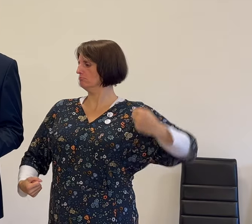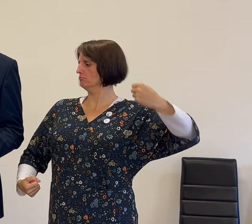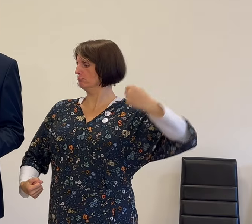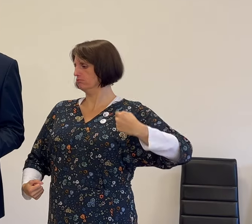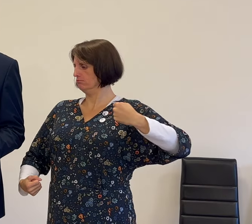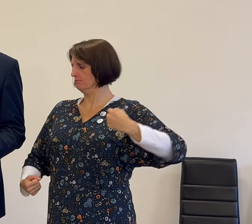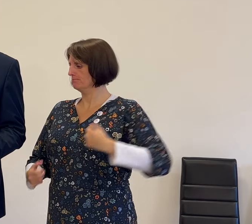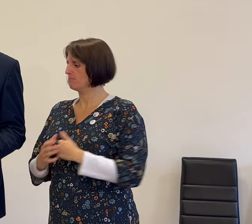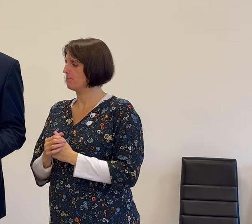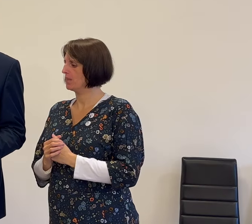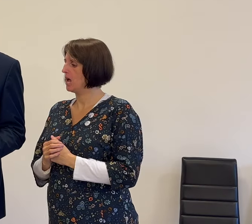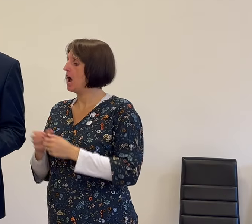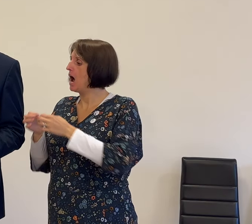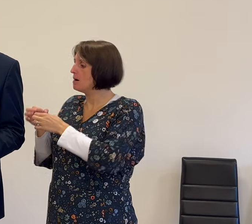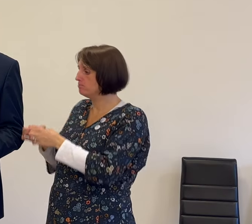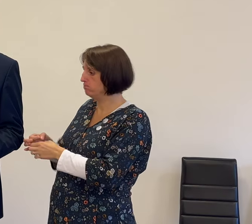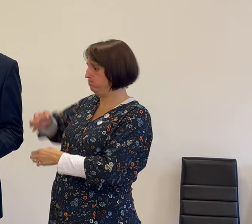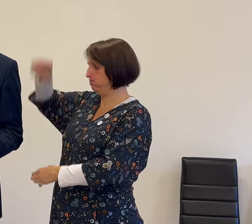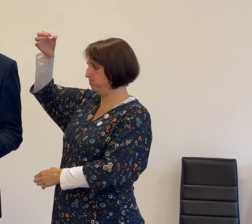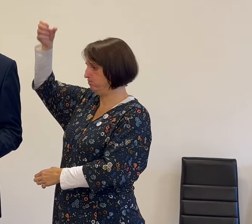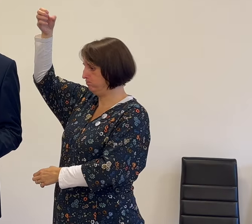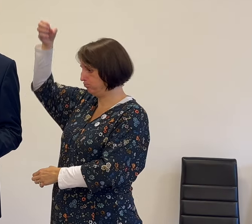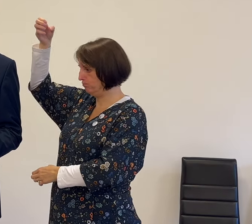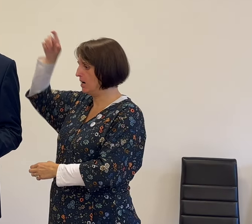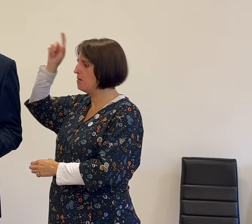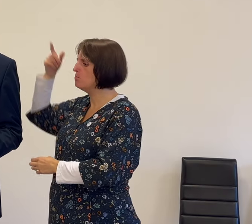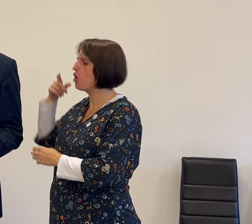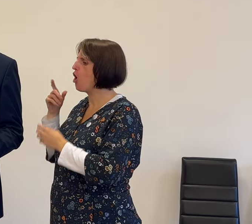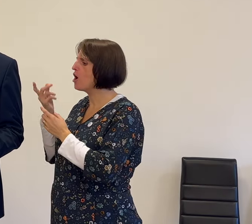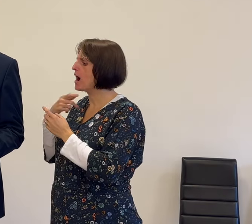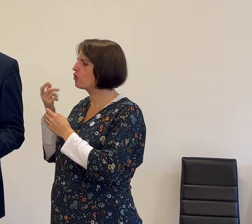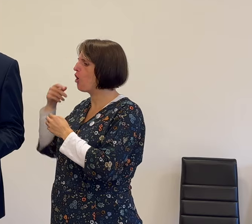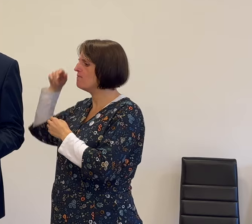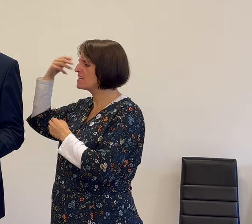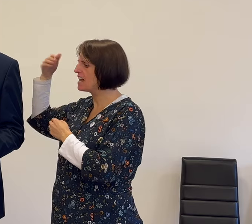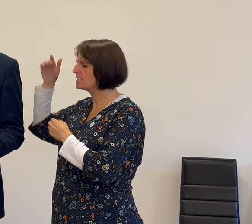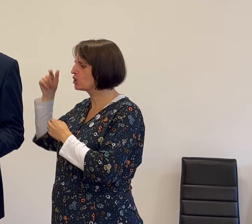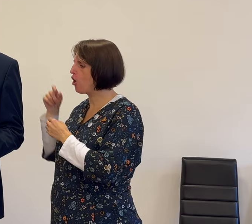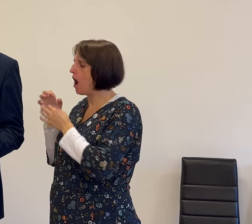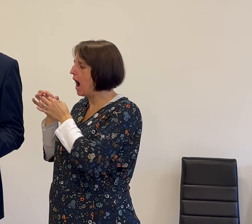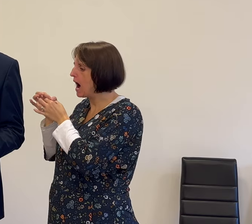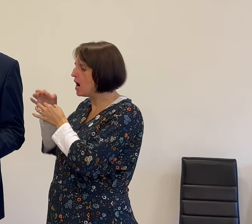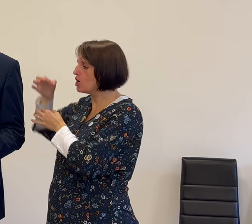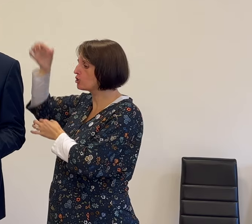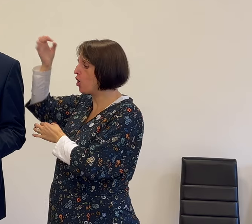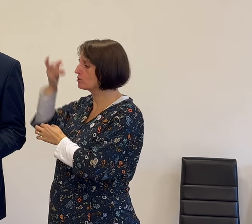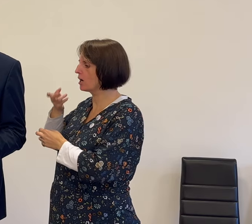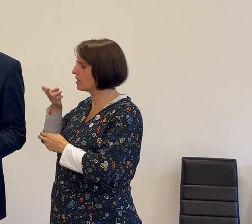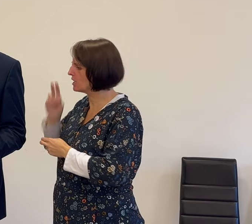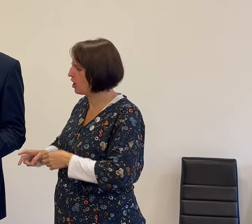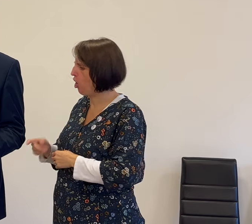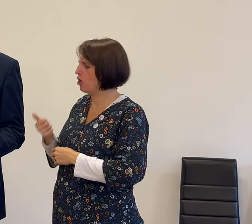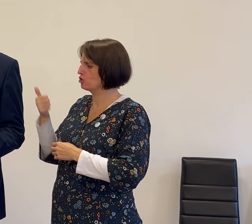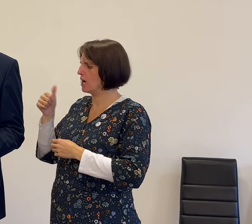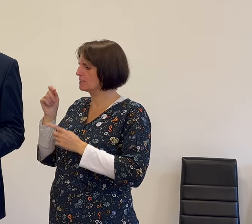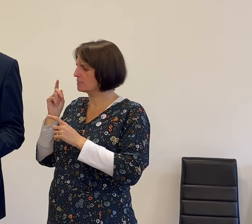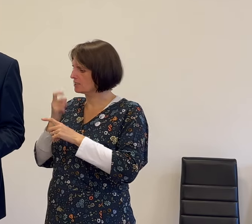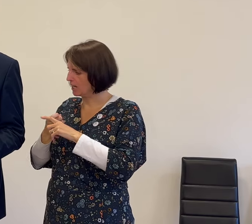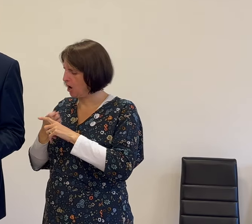oštěp. Násada jeho kopí byla jako tkalcovské vratidlo a hrod jeho kopí vážil 600 šekelů